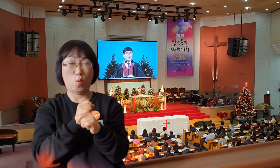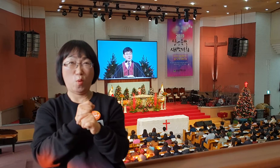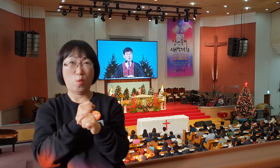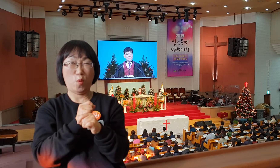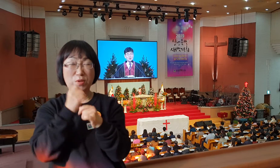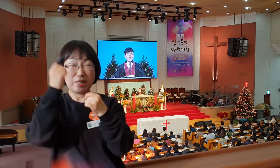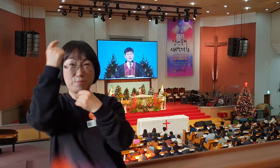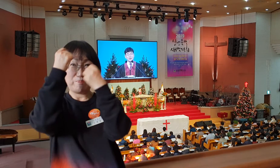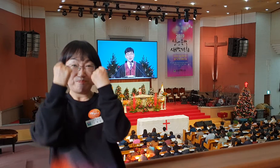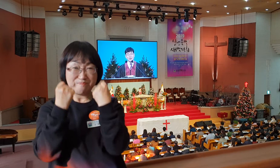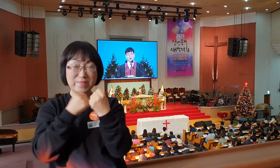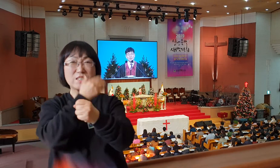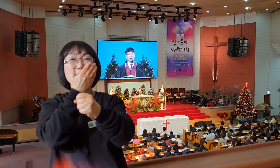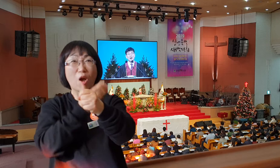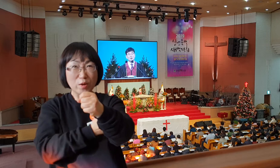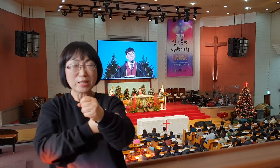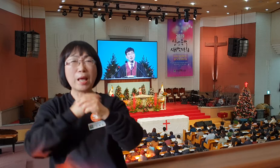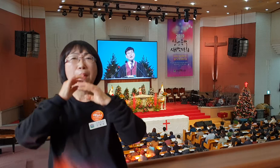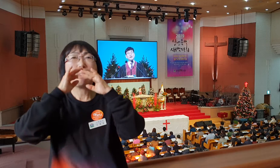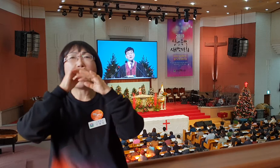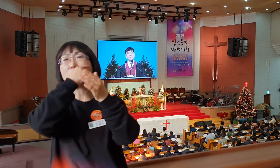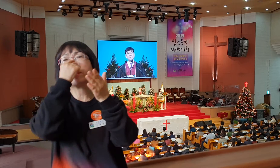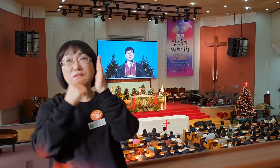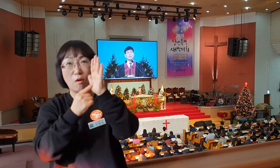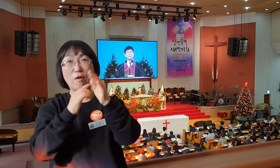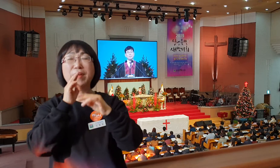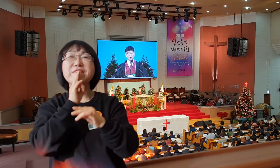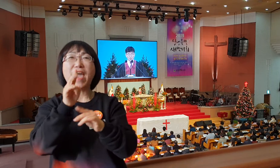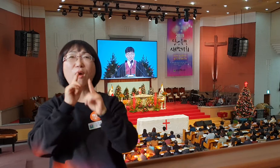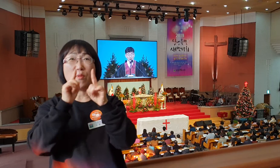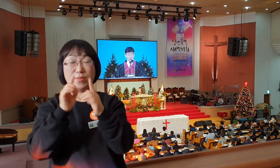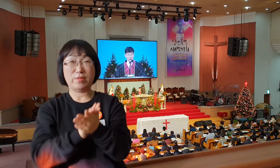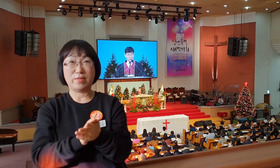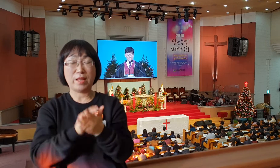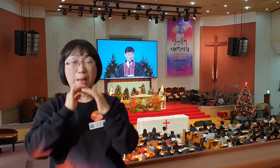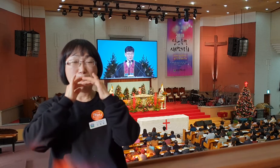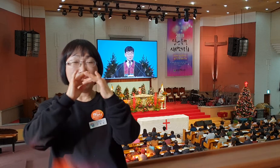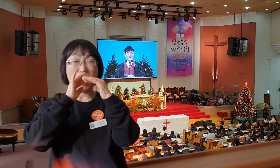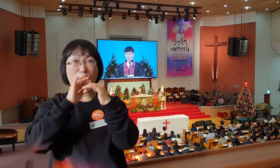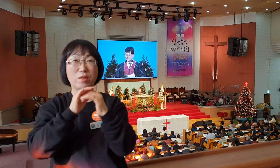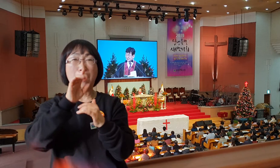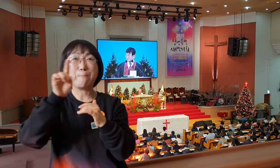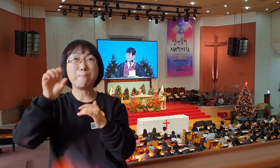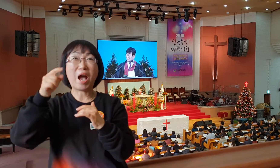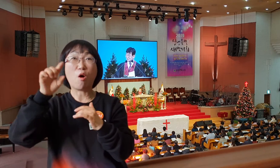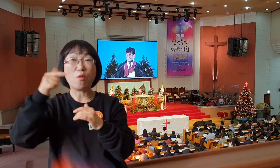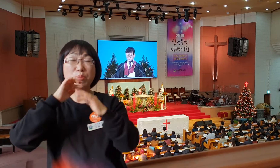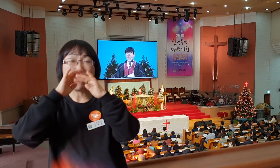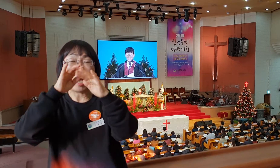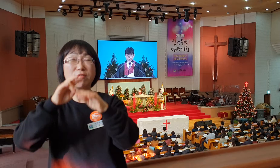임하신 능력은 다른 게 아니라 방언과 예언입니다. 여러분들 방언과 예언을 삼아하십니까?